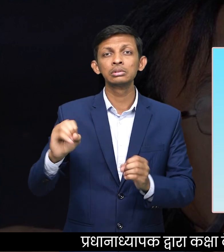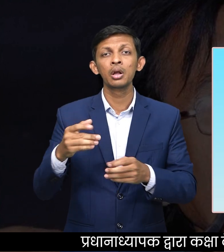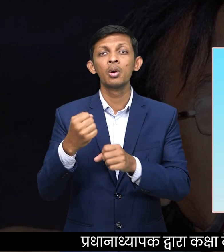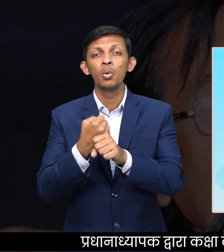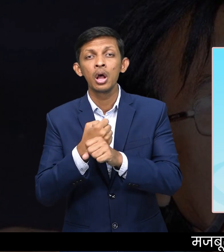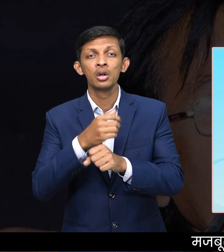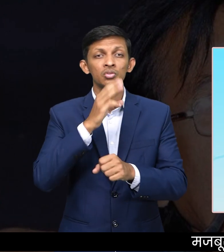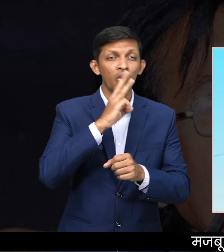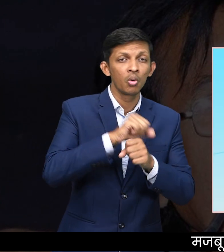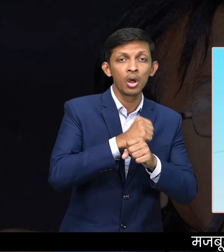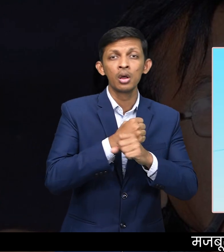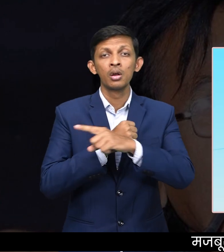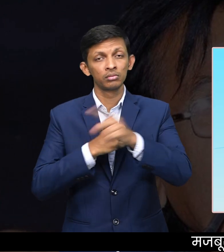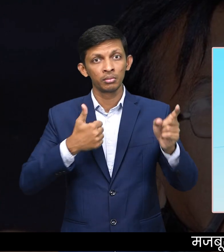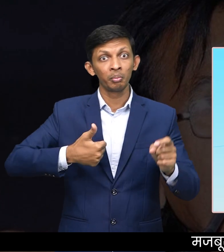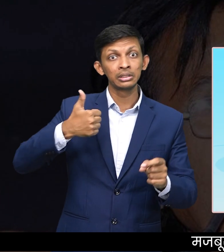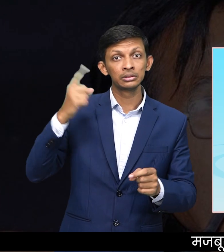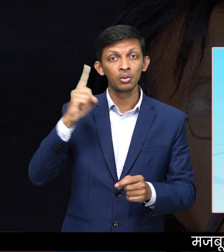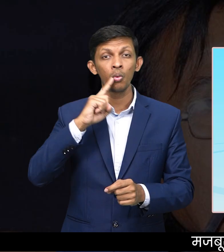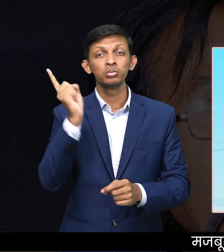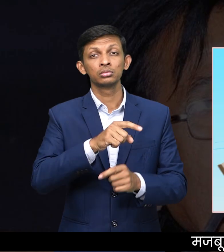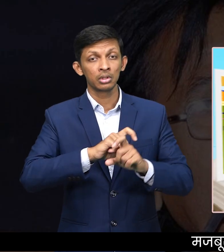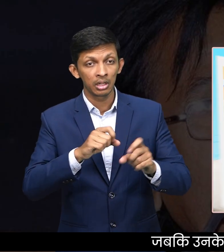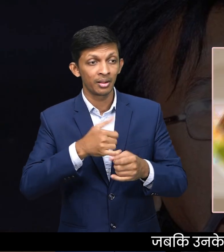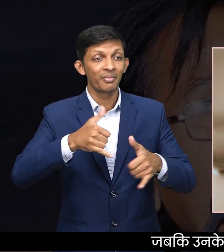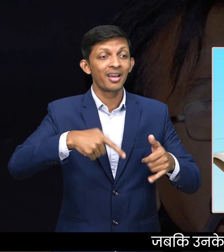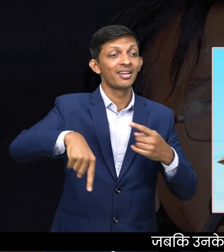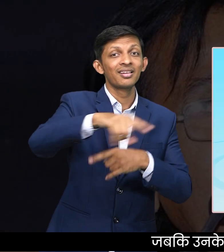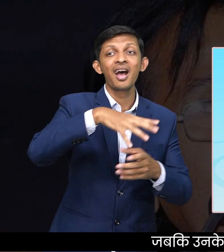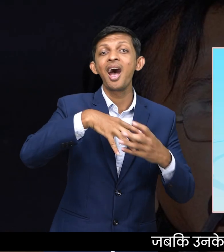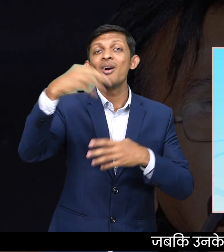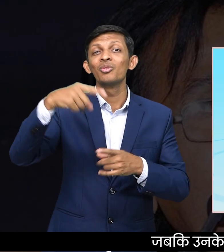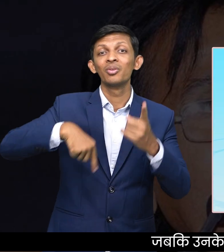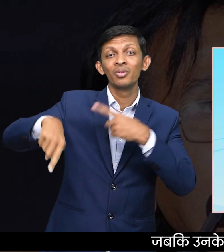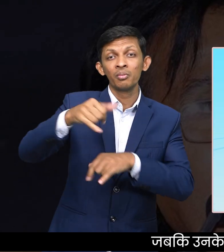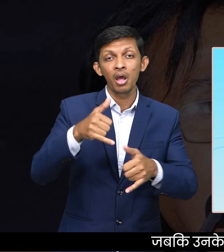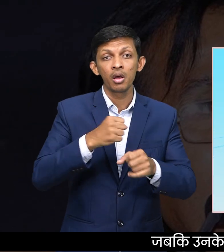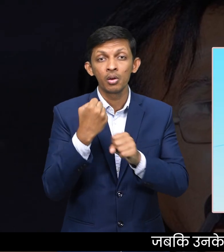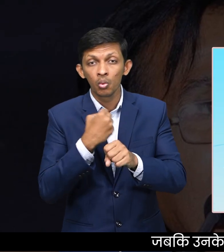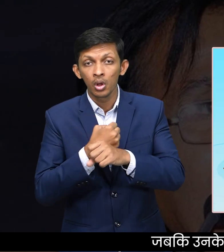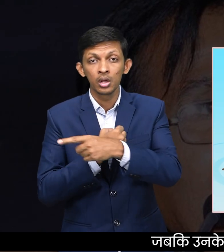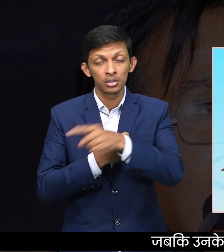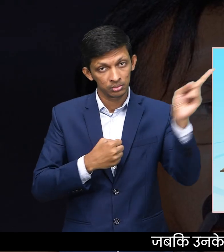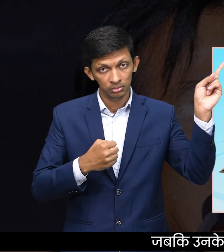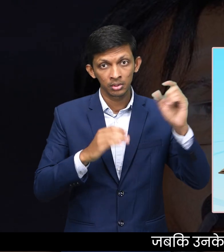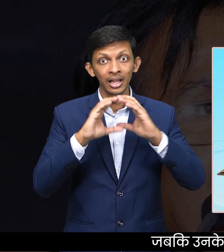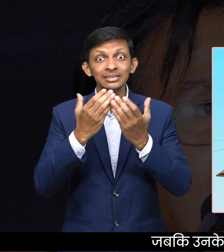लिए मजबूर किया जाना शामिल है, जबकि उनके साथी छात्र कक्षा में उपस्थित थे।